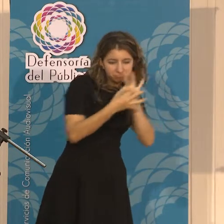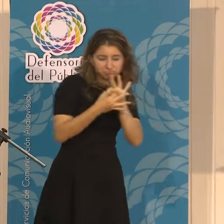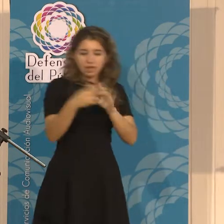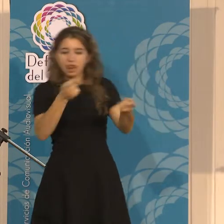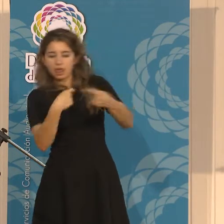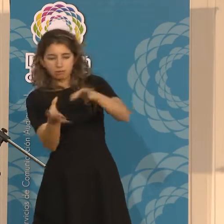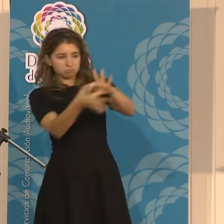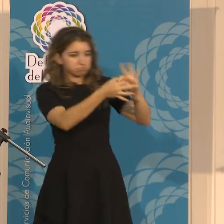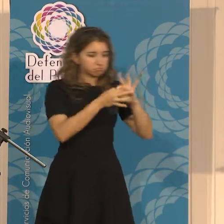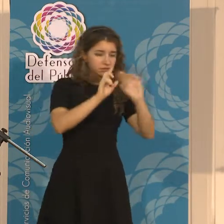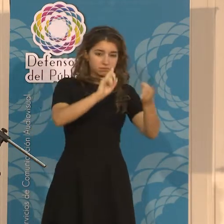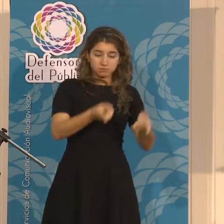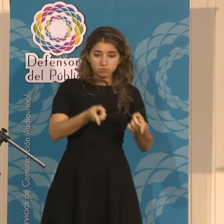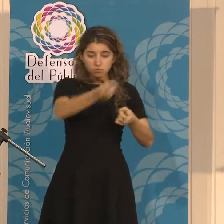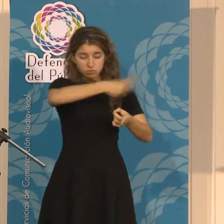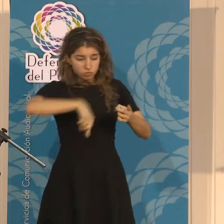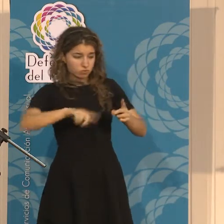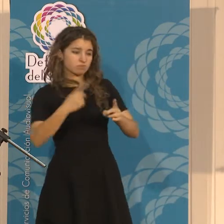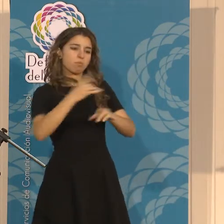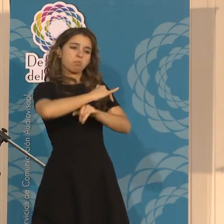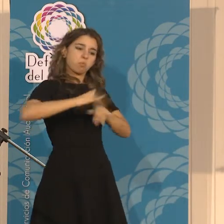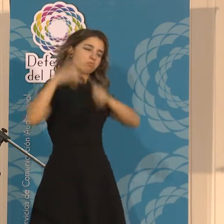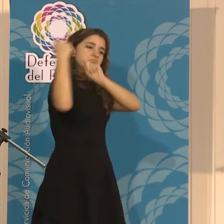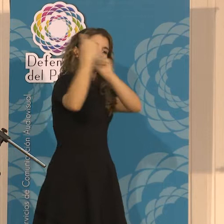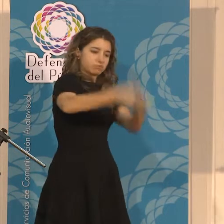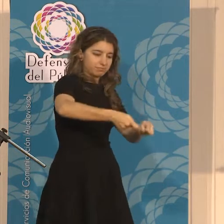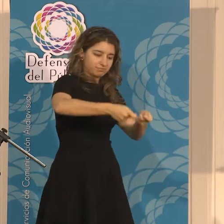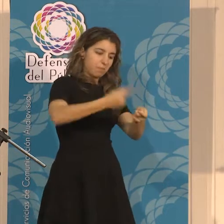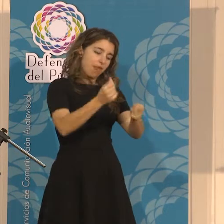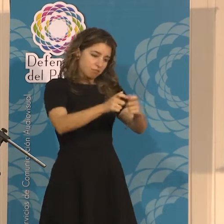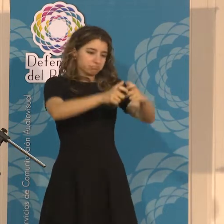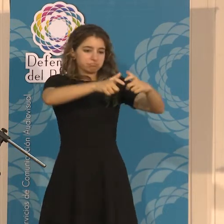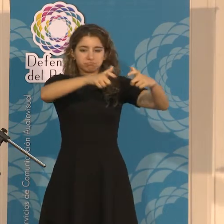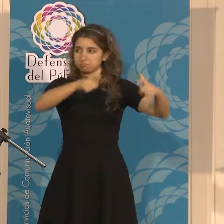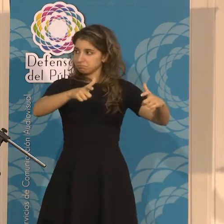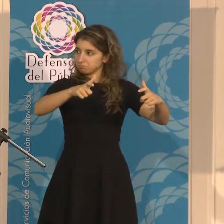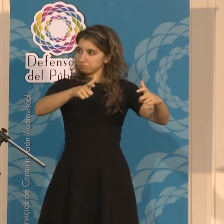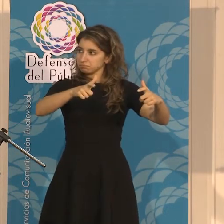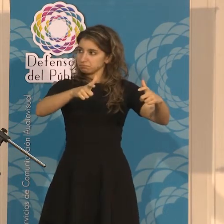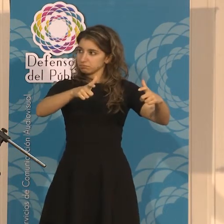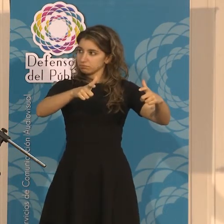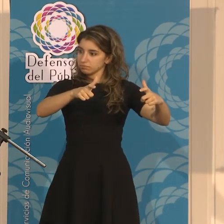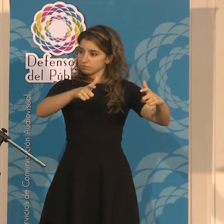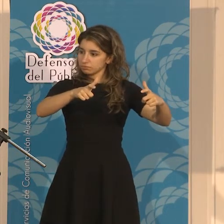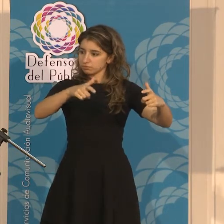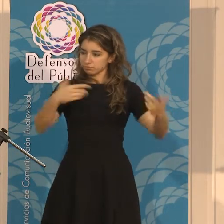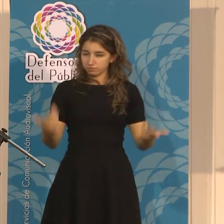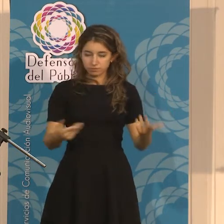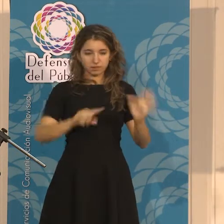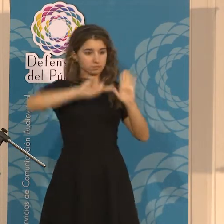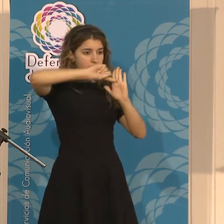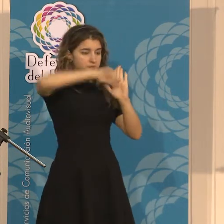también se las pueda incentivar en la inversión publicitaria aquí arriba a esta primera premisa sobre el artículo